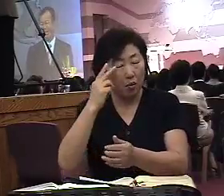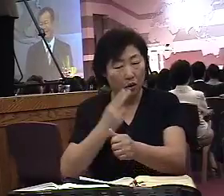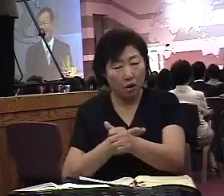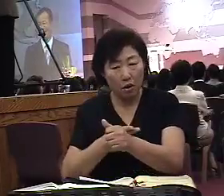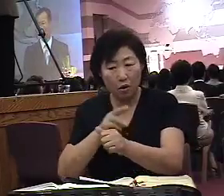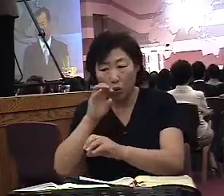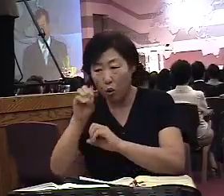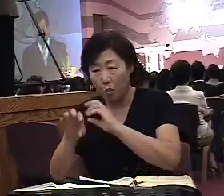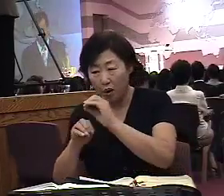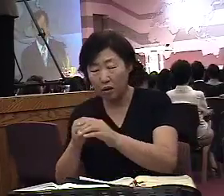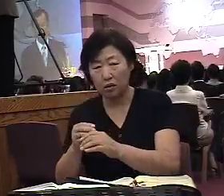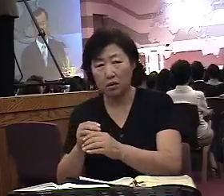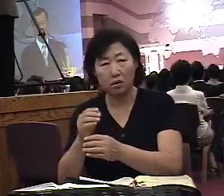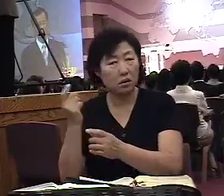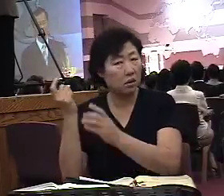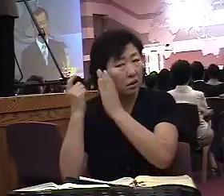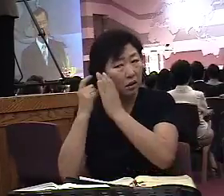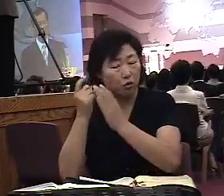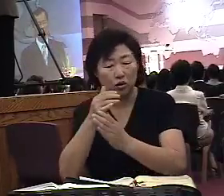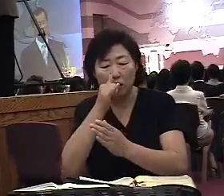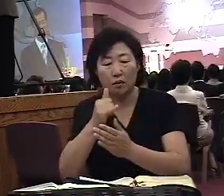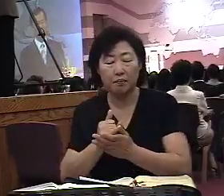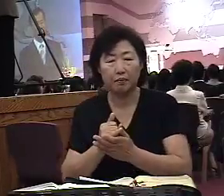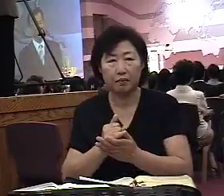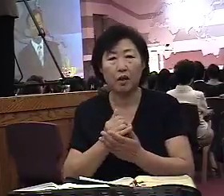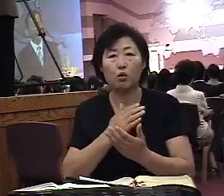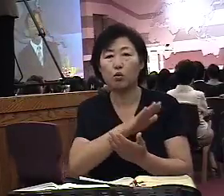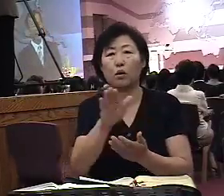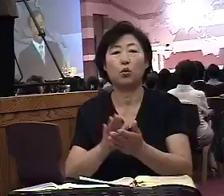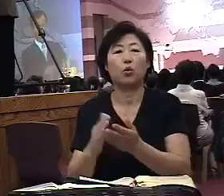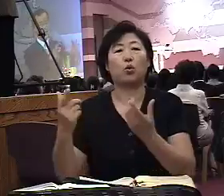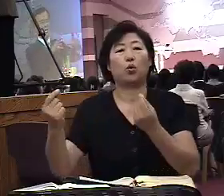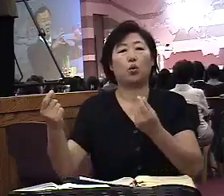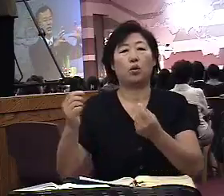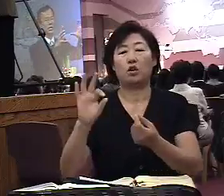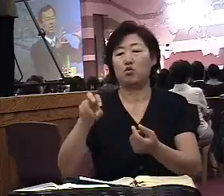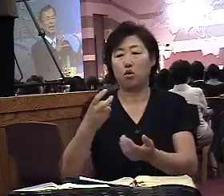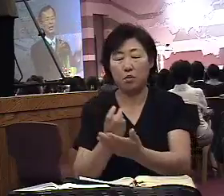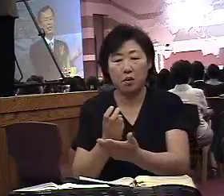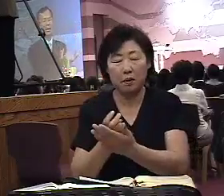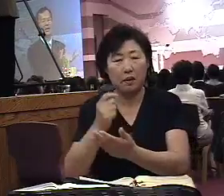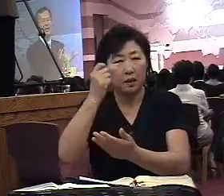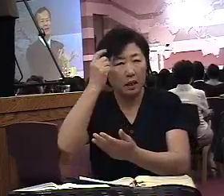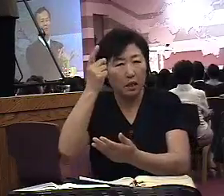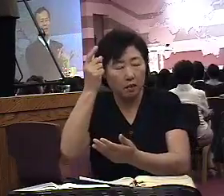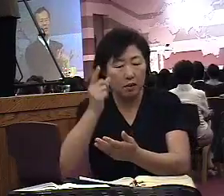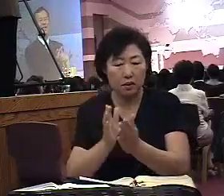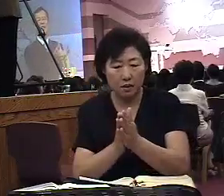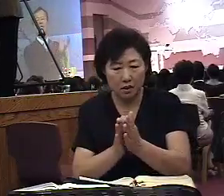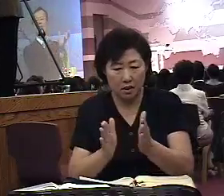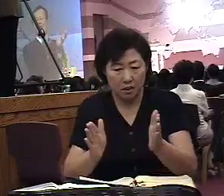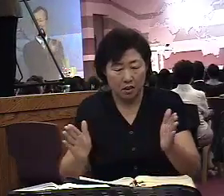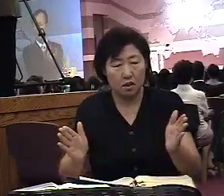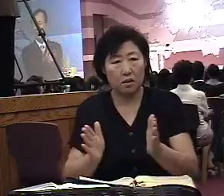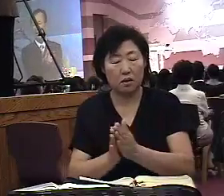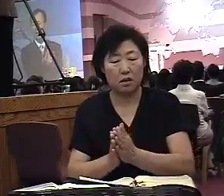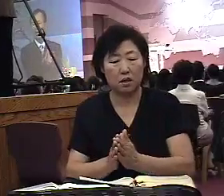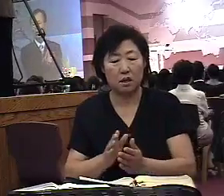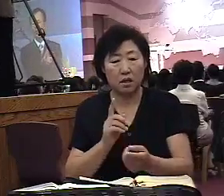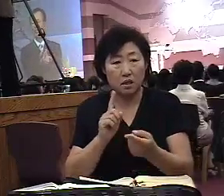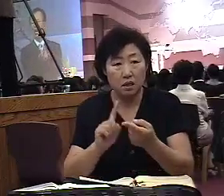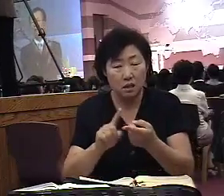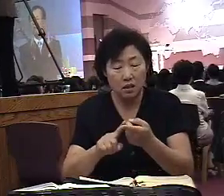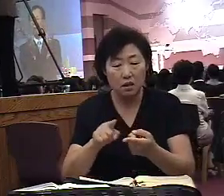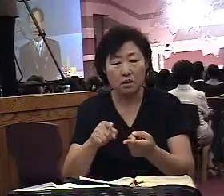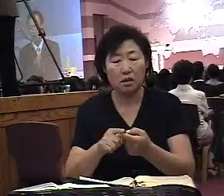있습니다. 우리 역시 마찬가지죠. 율법을 통해 깨닫는 것이 시작이지만 깨닫는 것